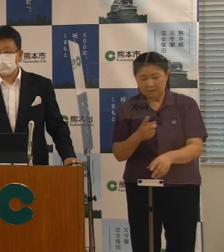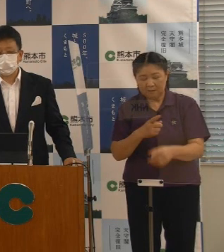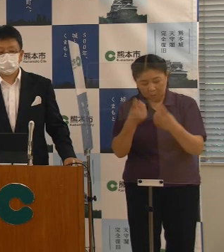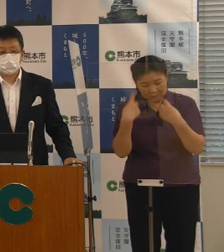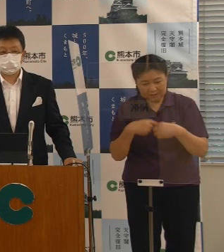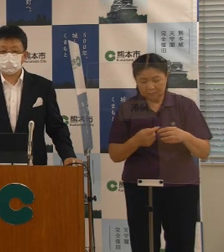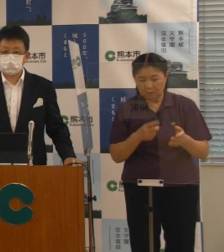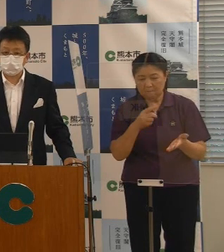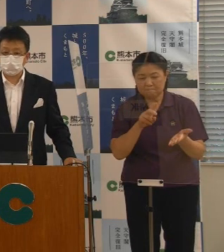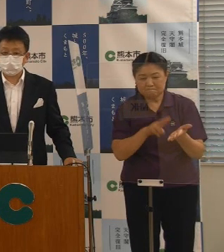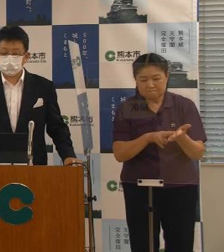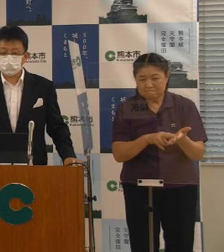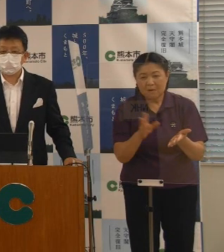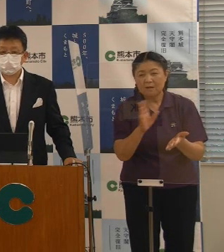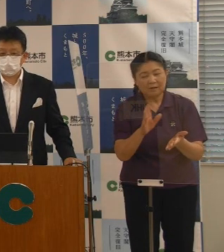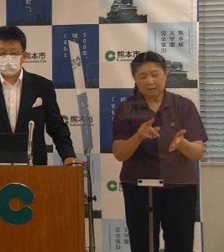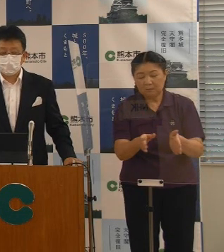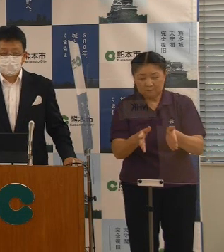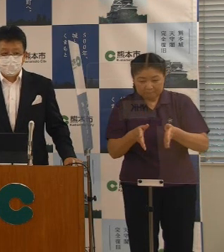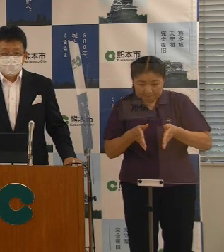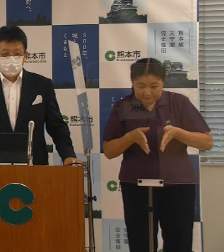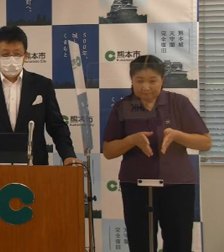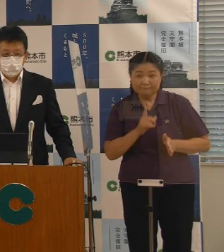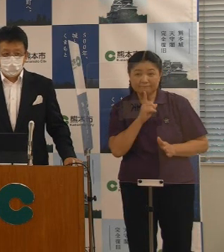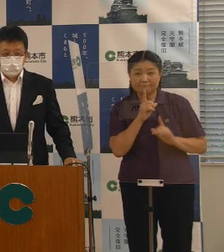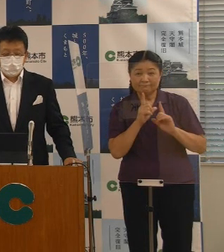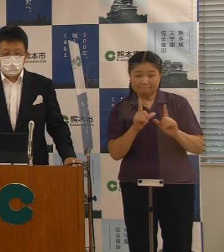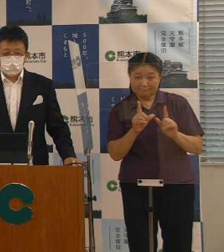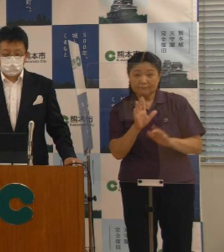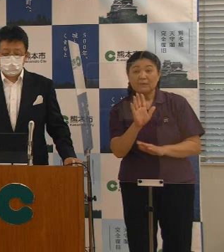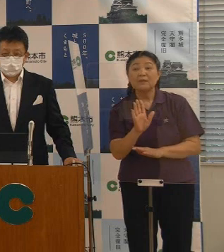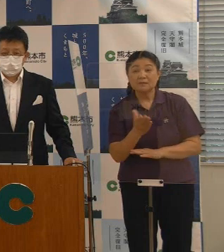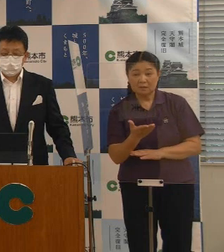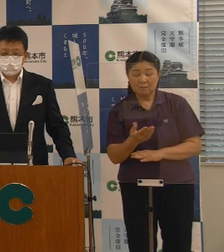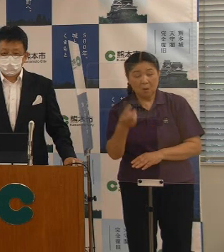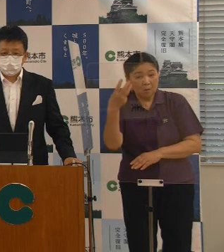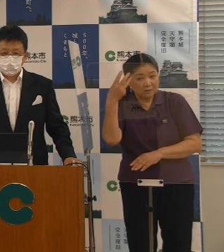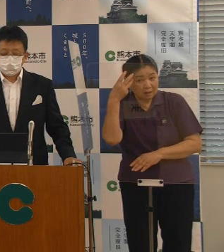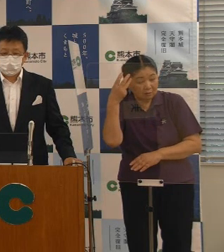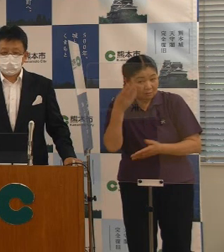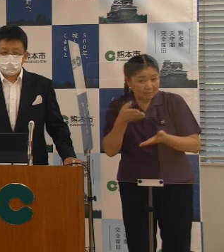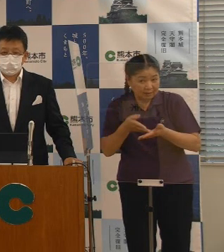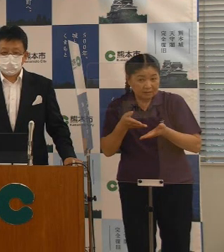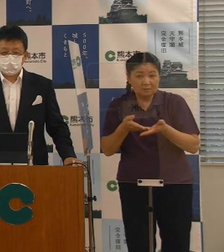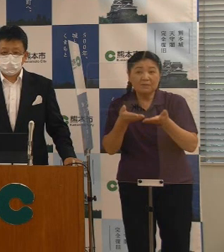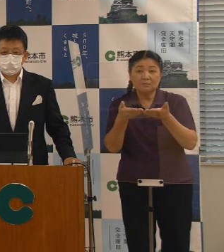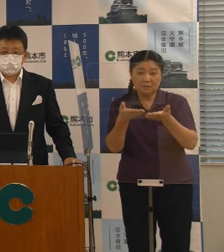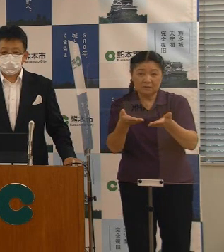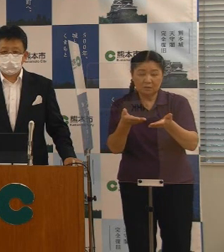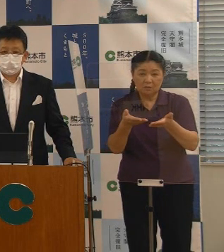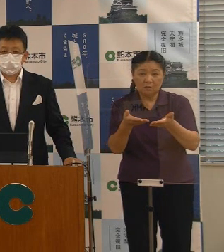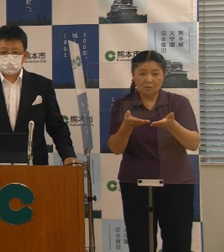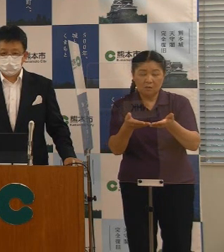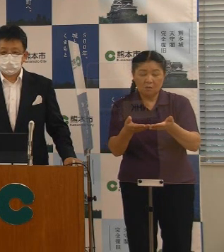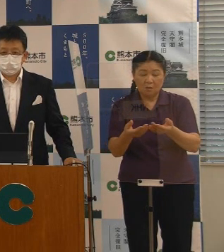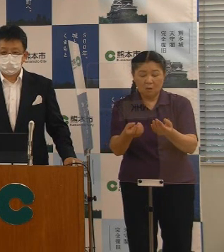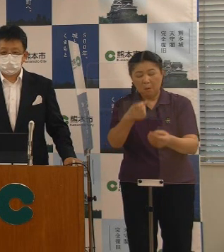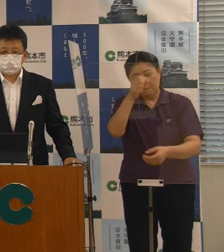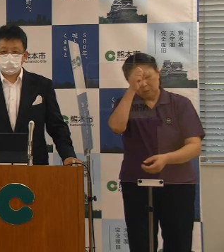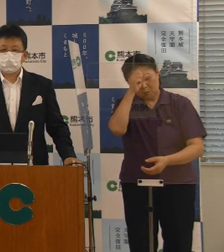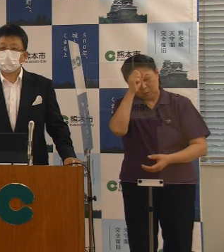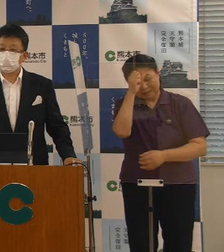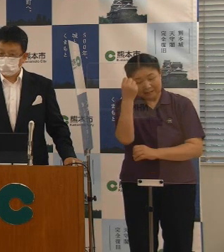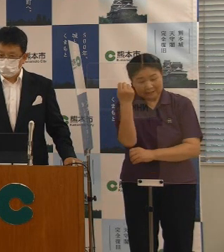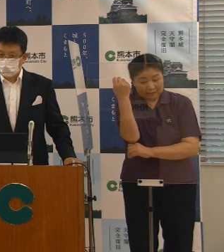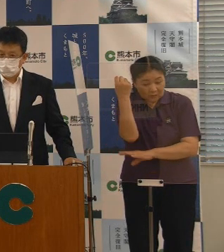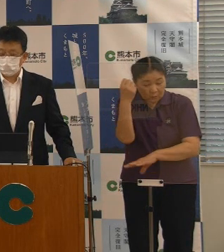ますので、控えさせていただきたいと思いますが、参考までに申し上げますと、既往歴のある基